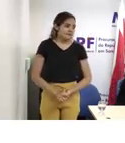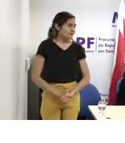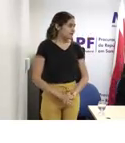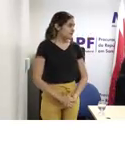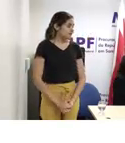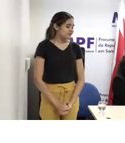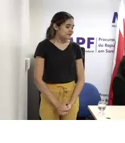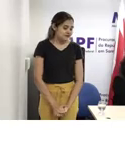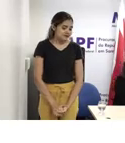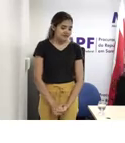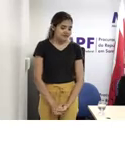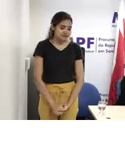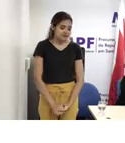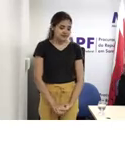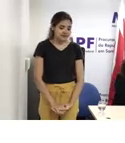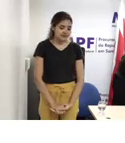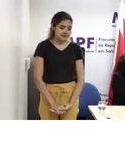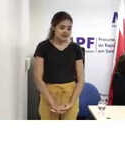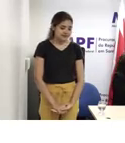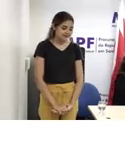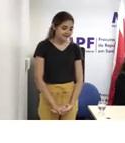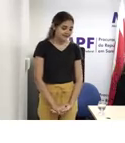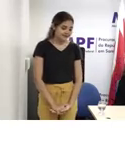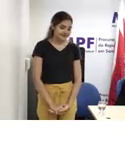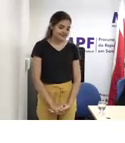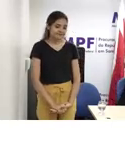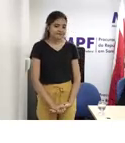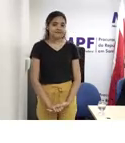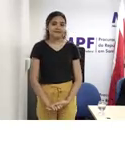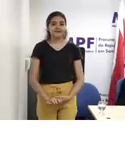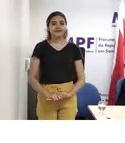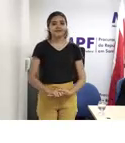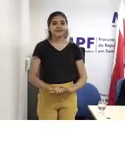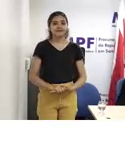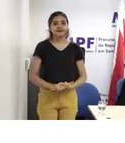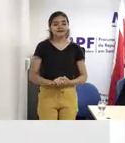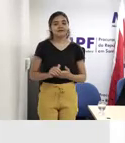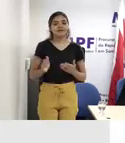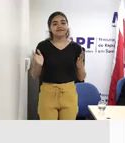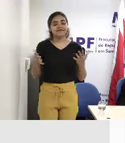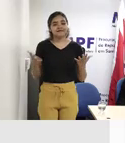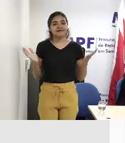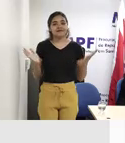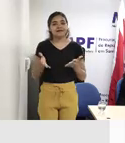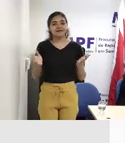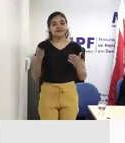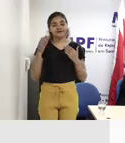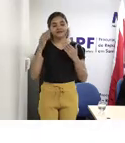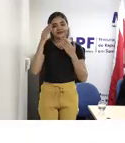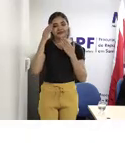todos então Eh mais uma vez agradecer a ao a esposa